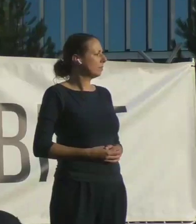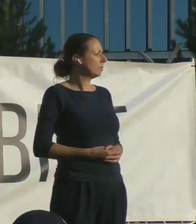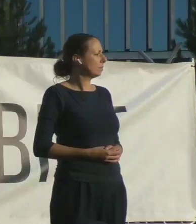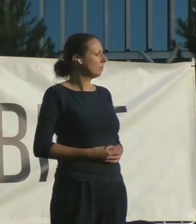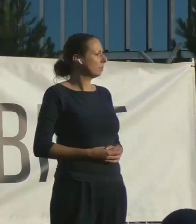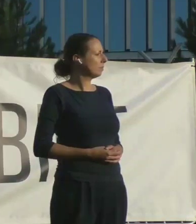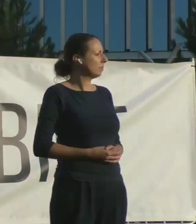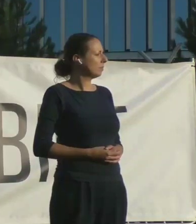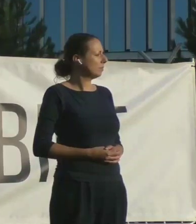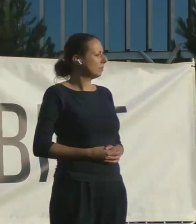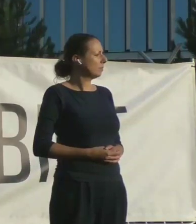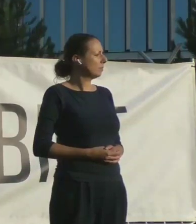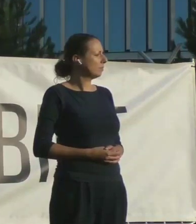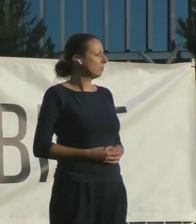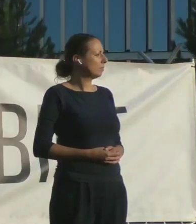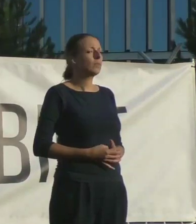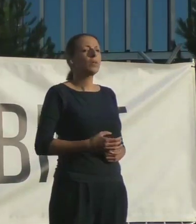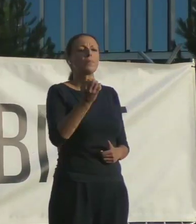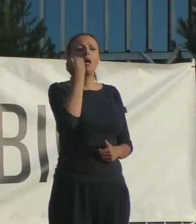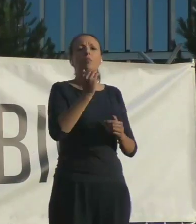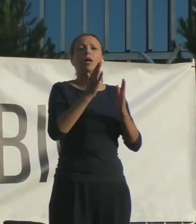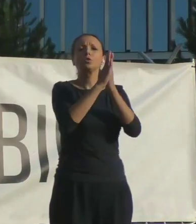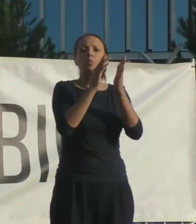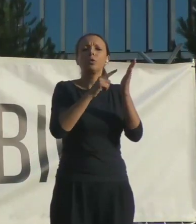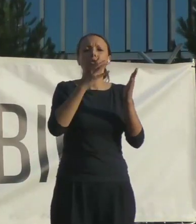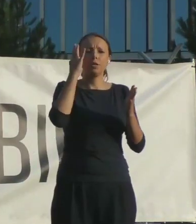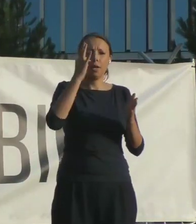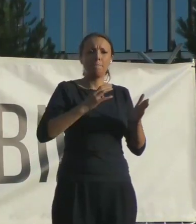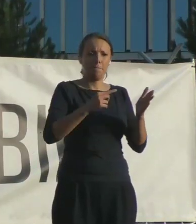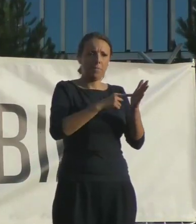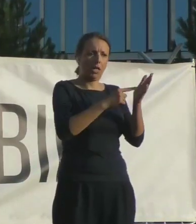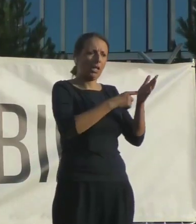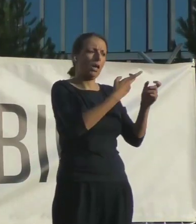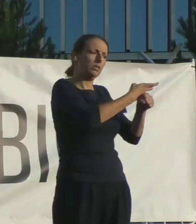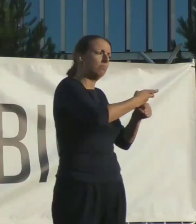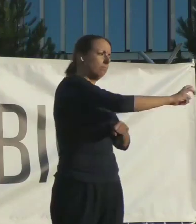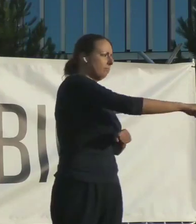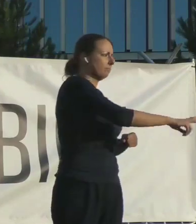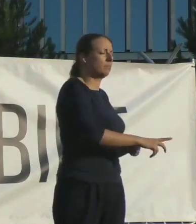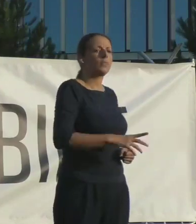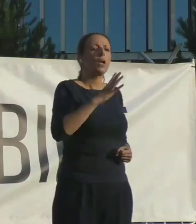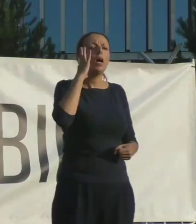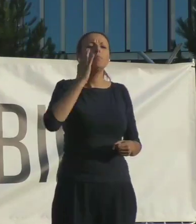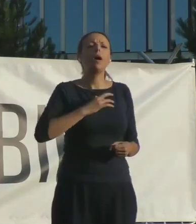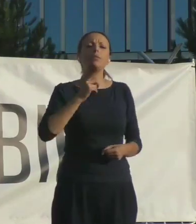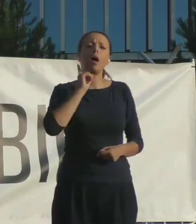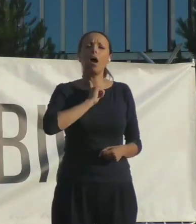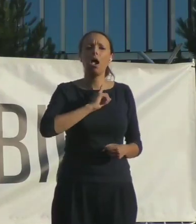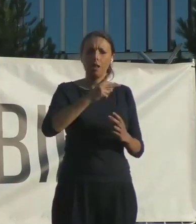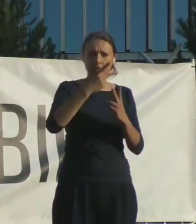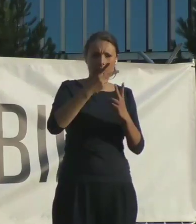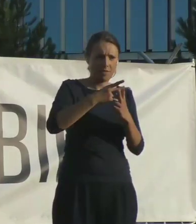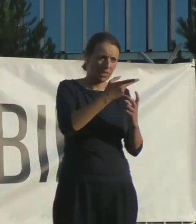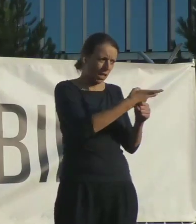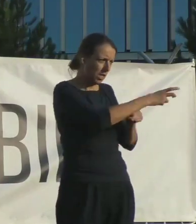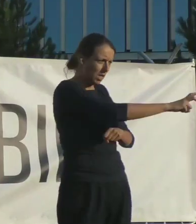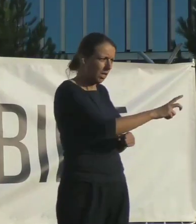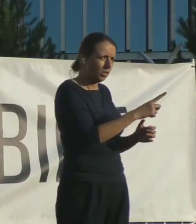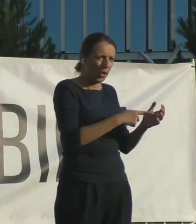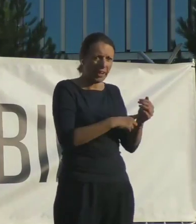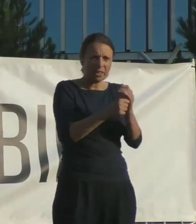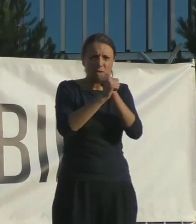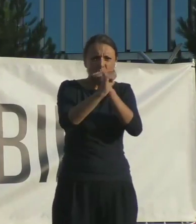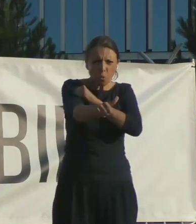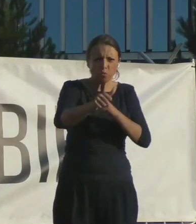Bardzo proszę o usunięcie ze zgromadzenia panów z pseudo telewizji z czegoś takiego gówna, które